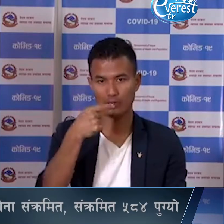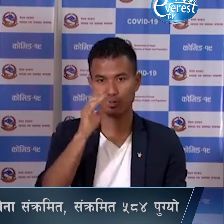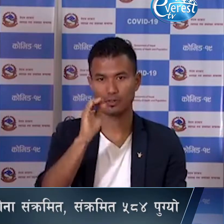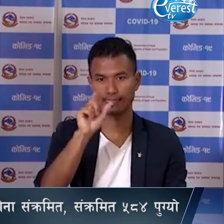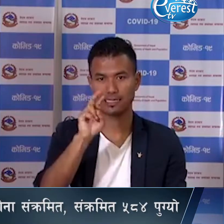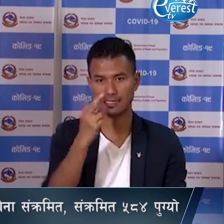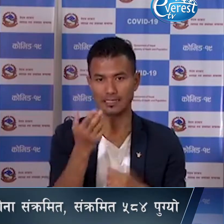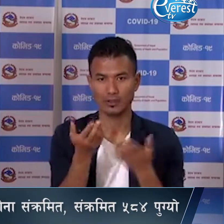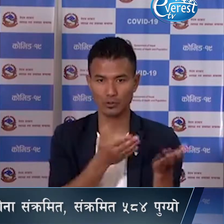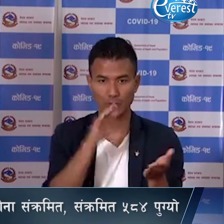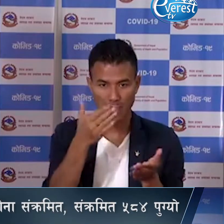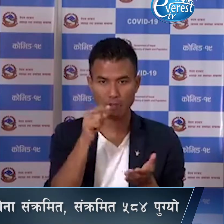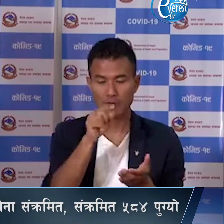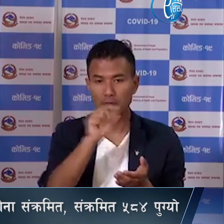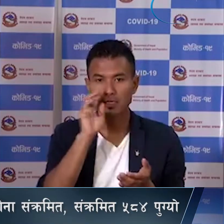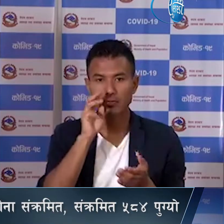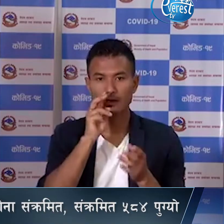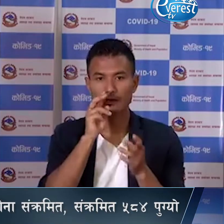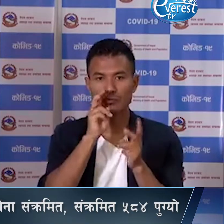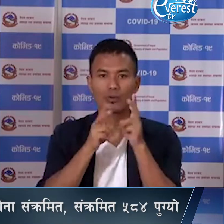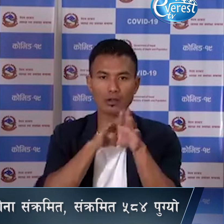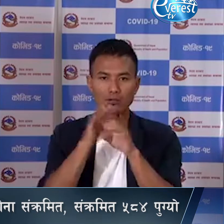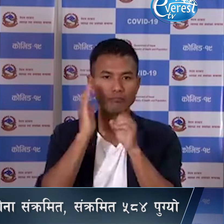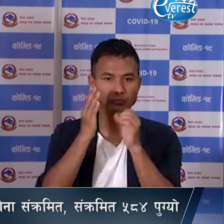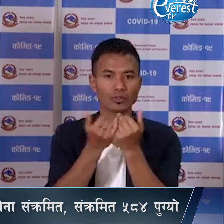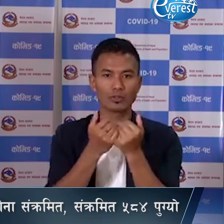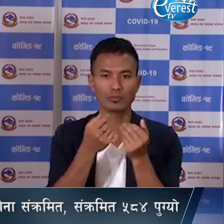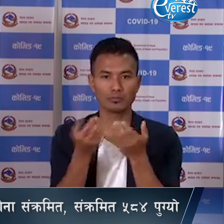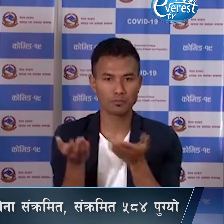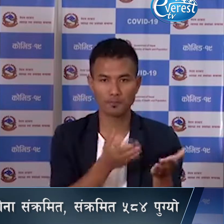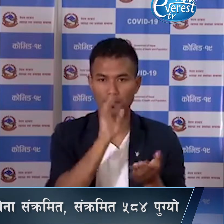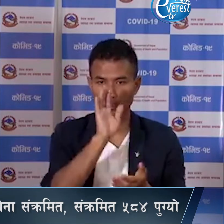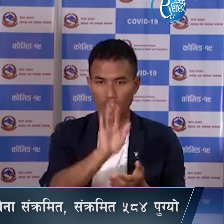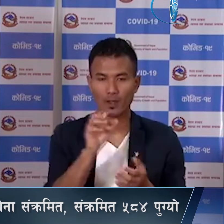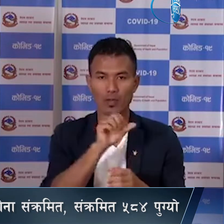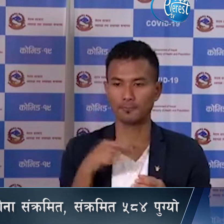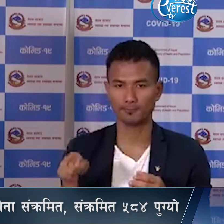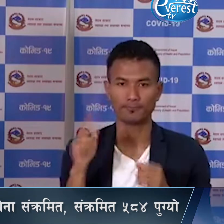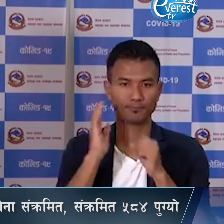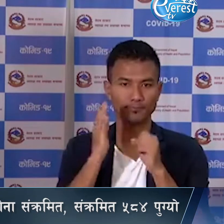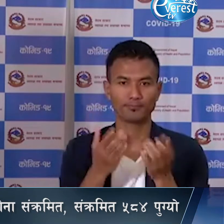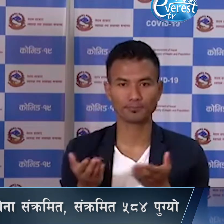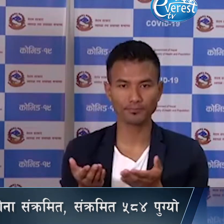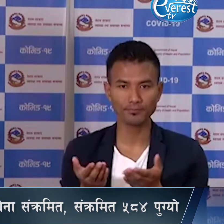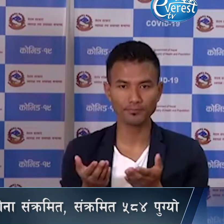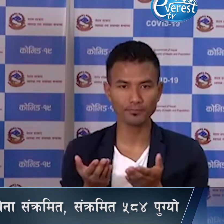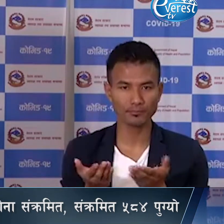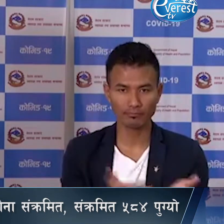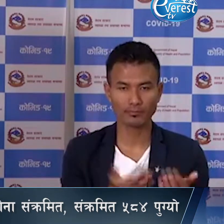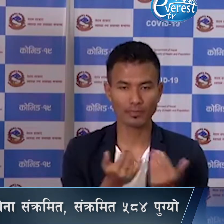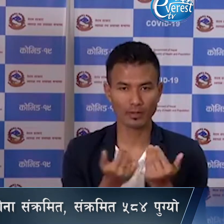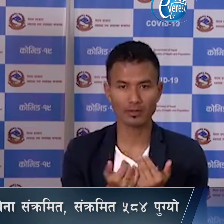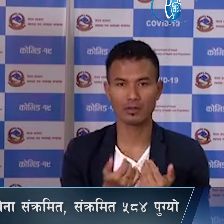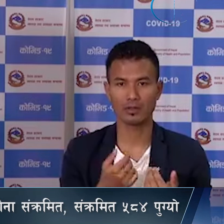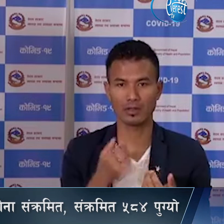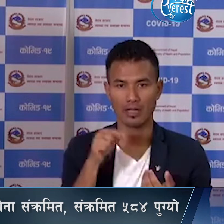पछिल्ला दिनमा कोरोना भाइरसबाट संक्रमण हुनेको संख्यामा वृद्धि भएको छ। स्वास्थ्य तथा जनसंख्या मन्त्रालयका अनुसार आज मात्र पहिलो